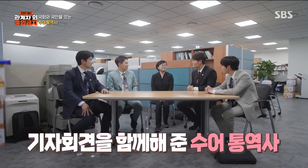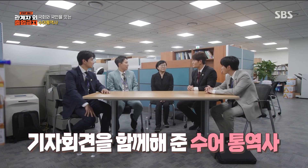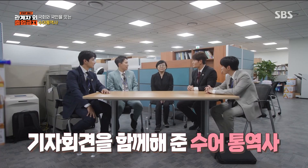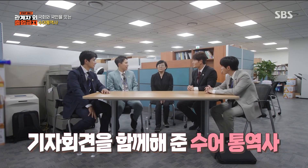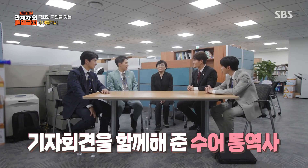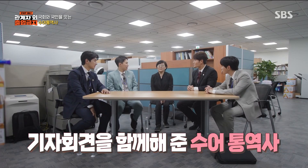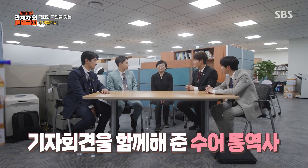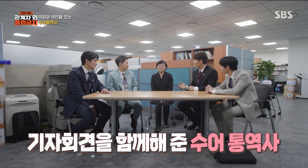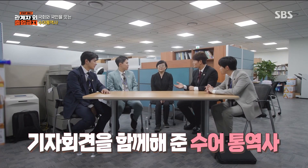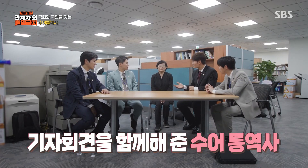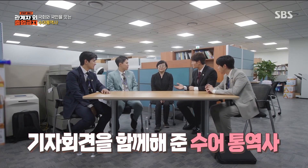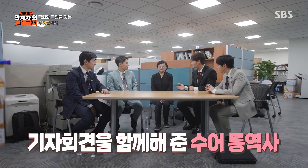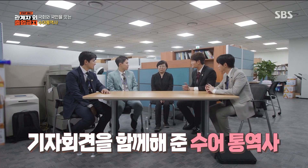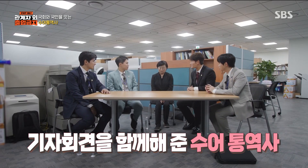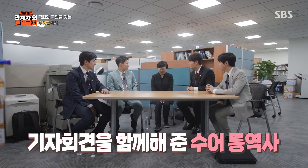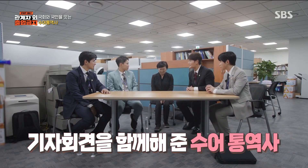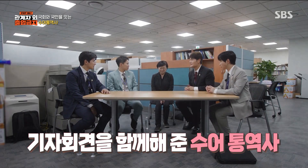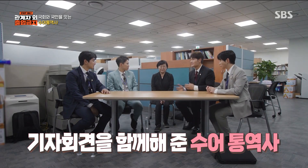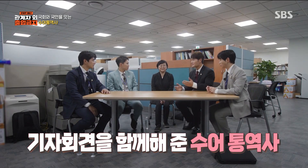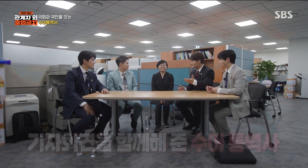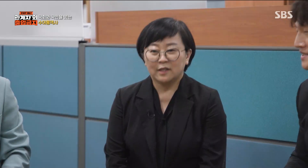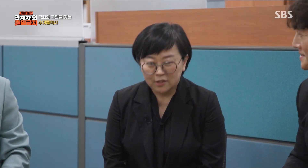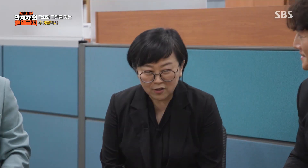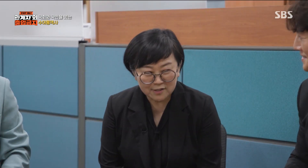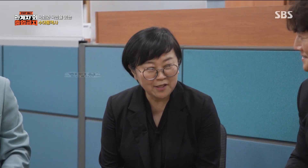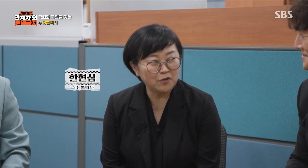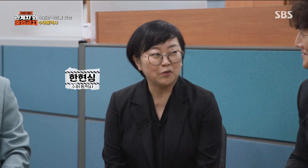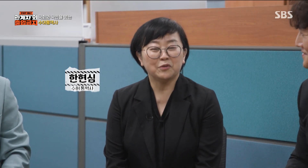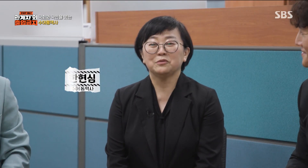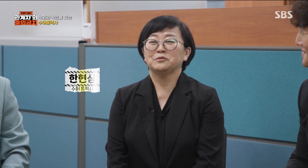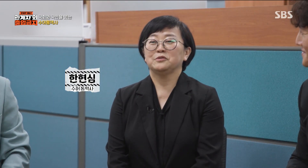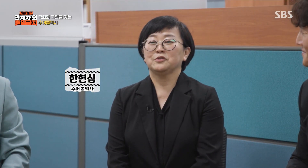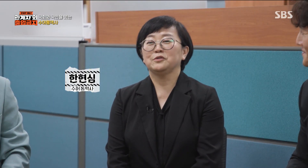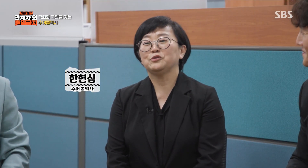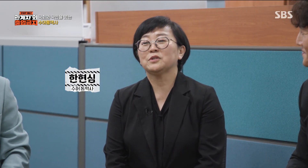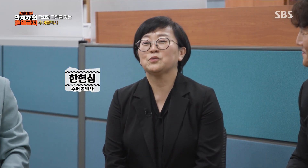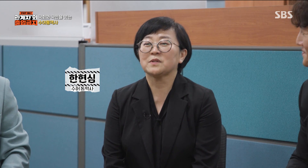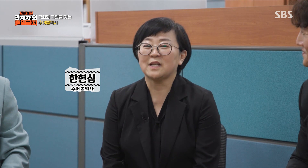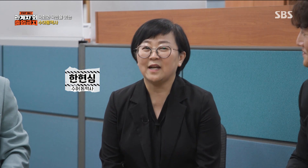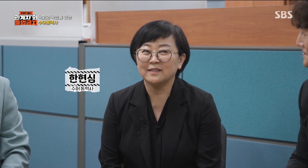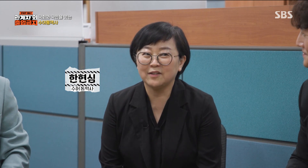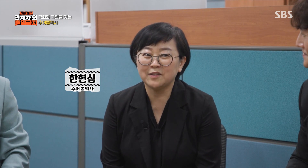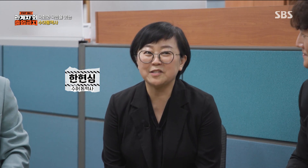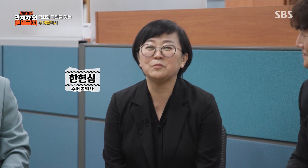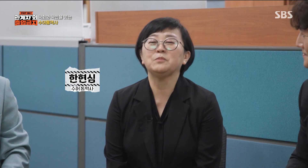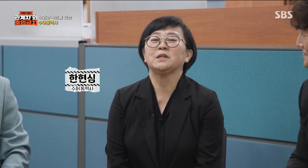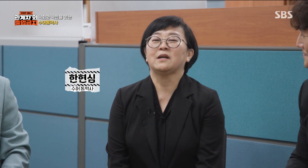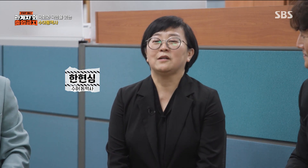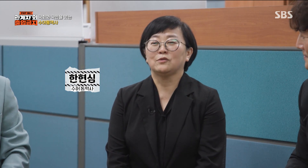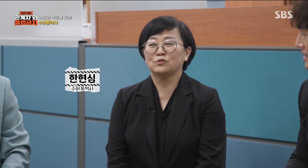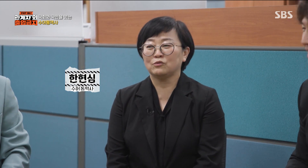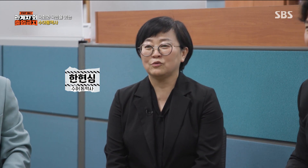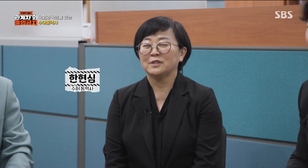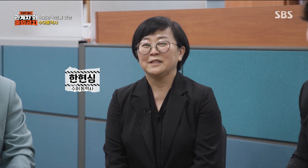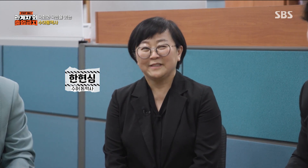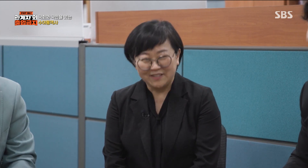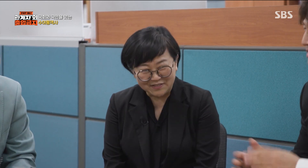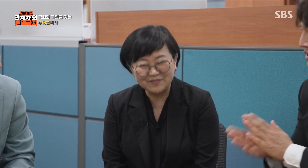도움을 주신 수어 통역사님 안녕하세요 오늘 수어 통역사 한현심입니다